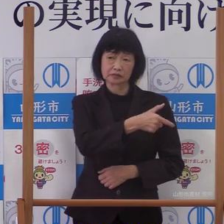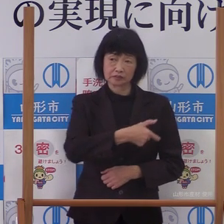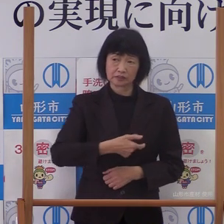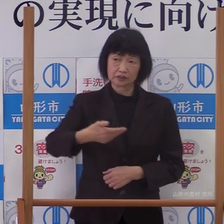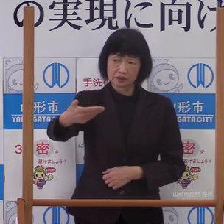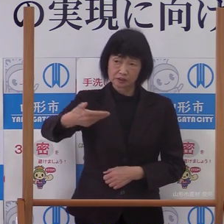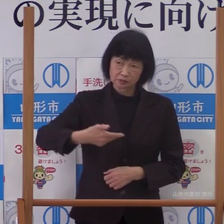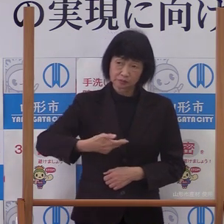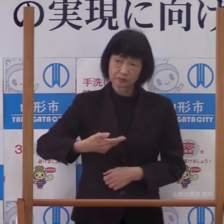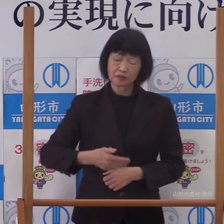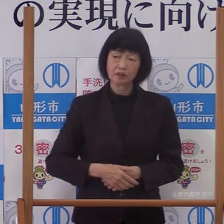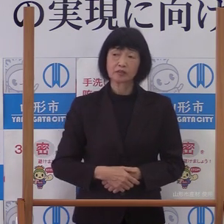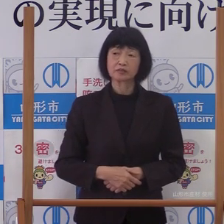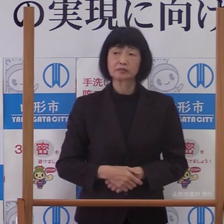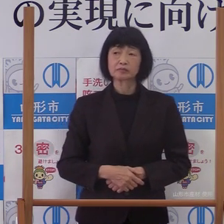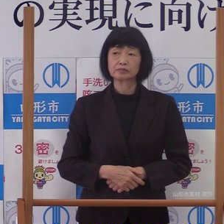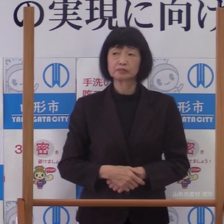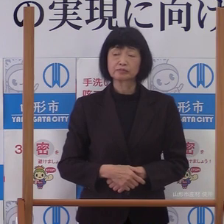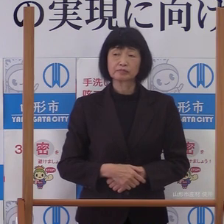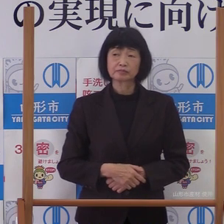ぞ。